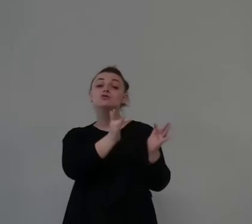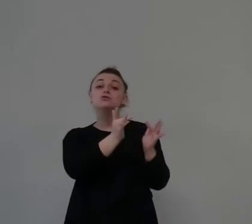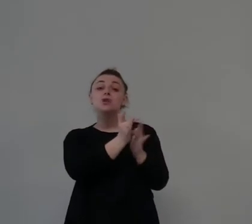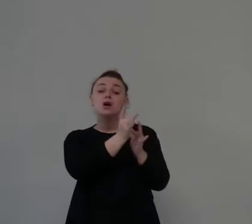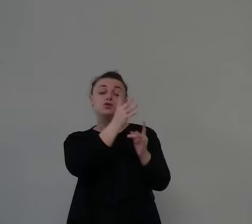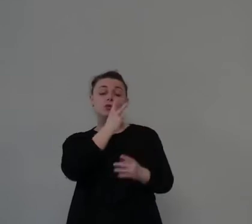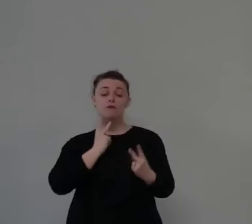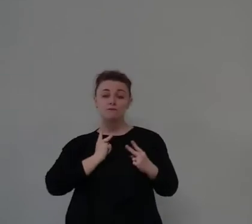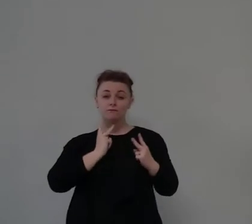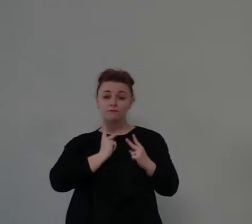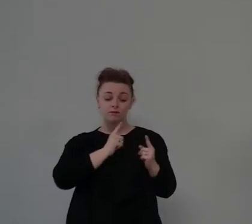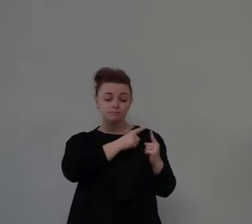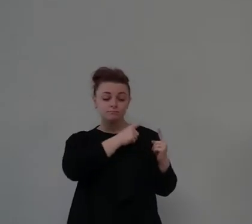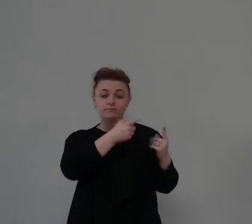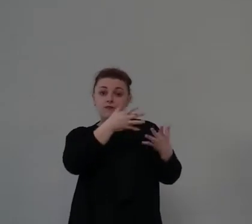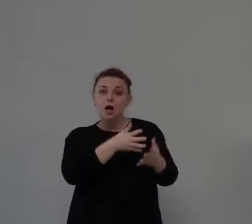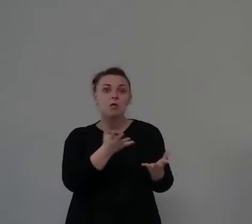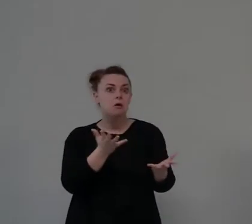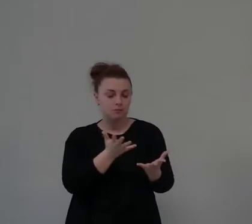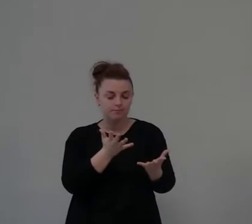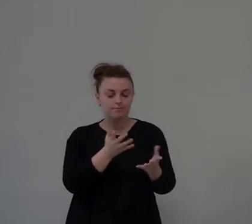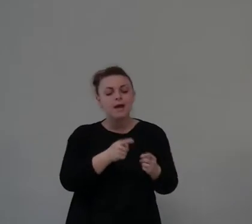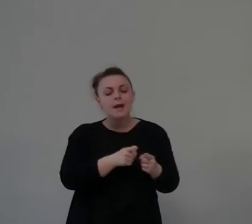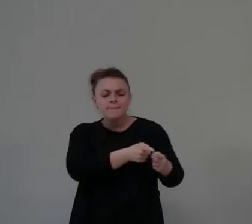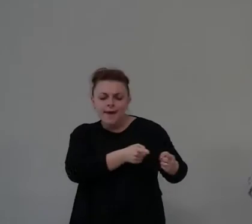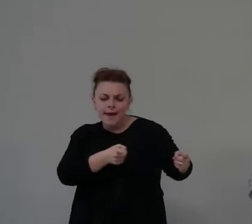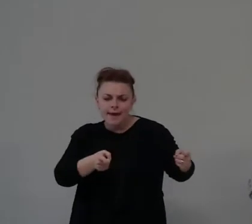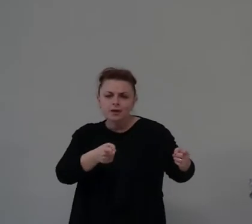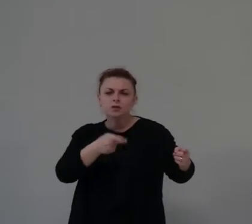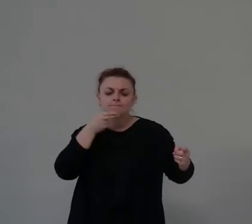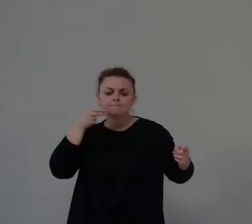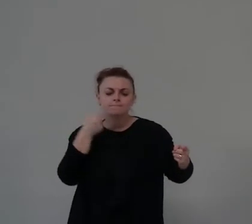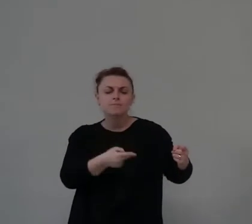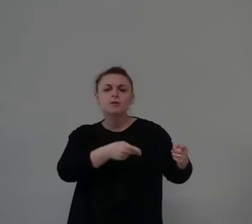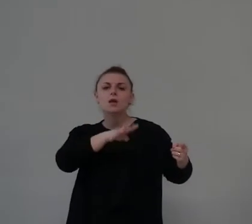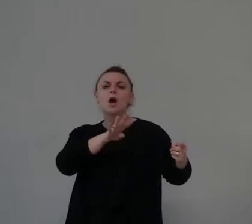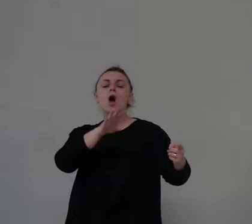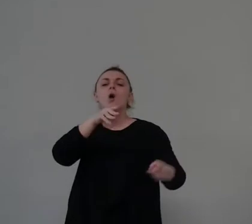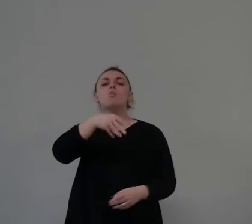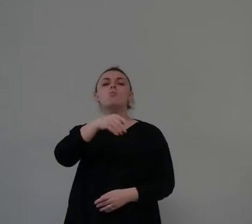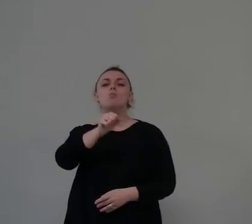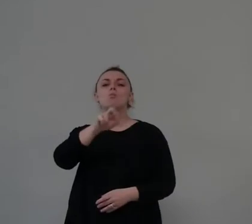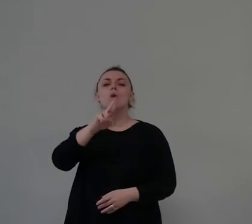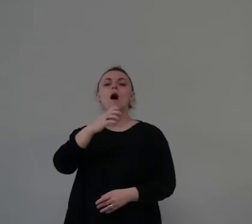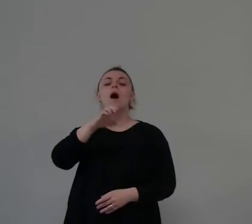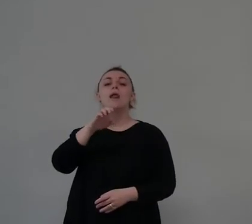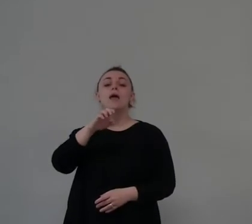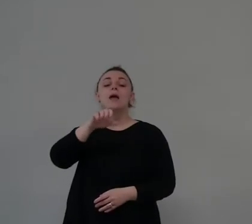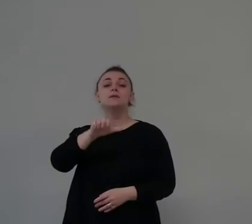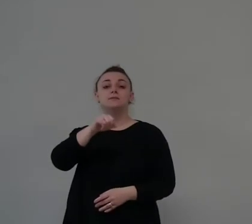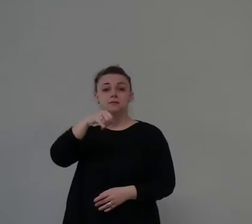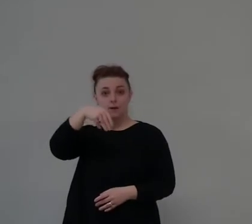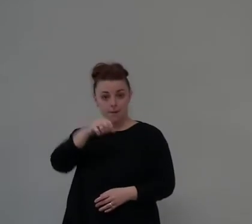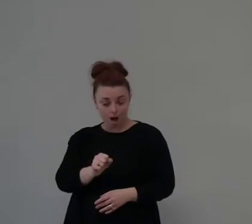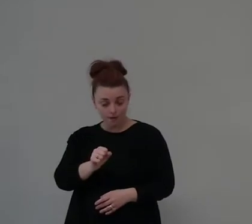fu chiamata Quaresima. Quaresima che veniva dai 40 giorni di Gesù nel deserto.